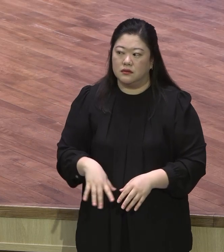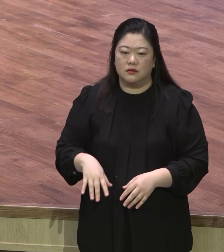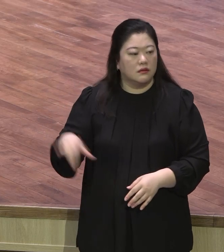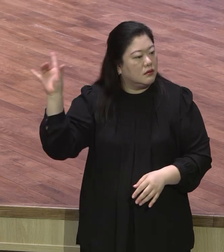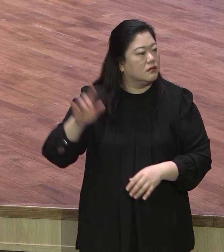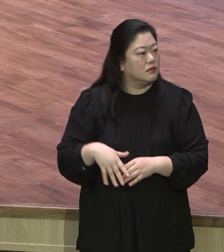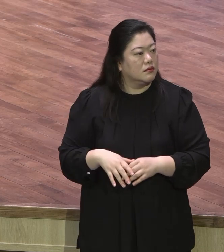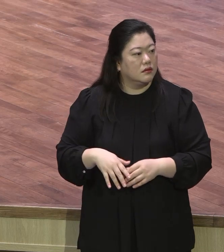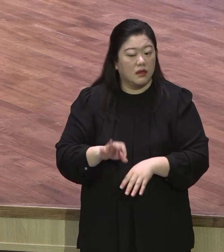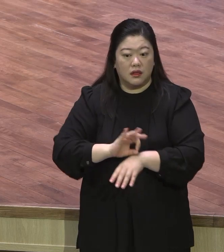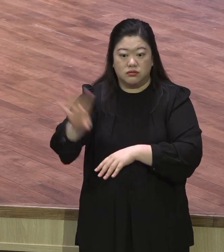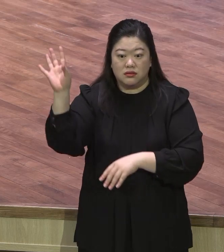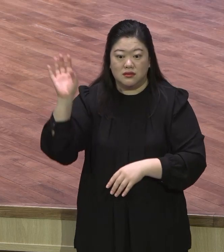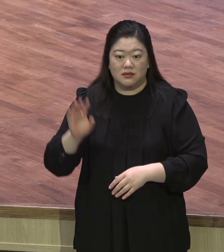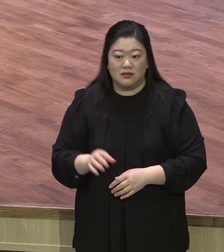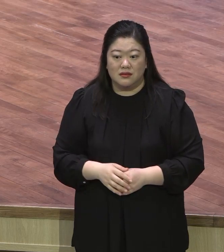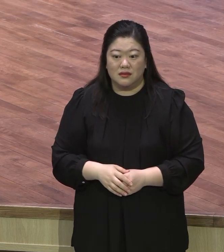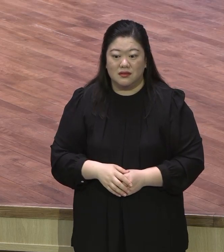넘쳐야 된다.